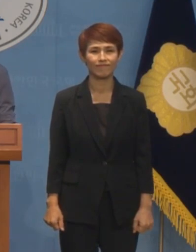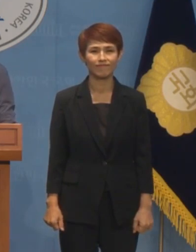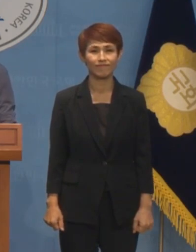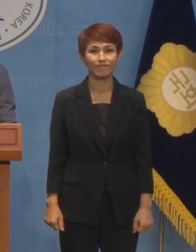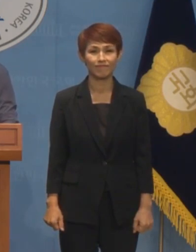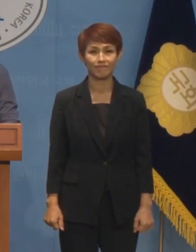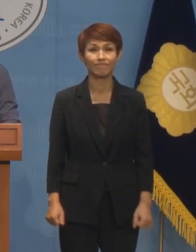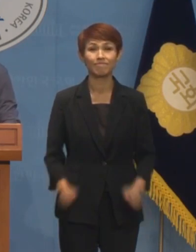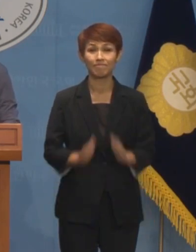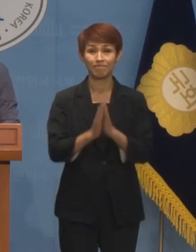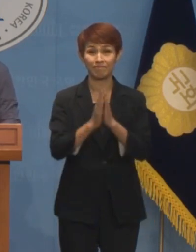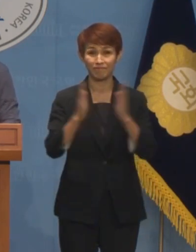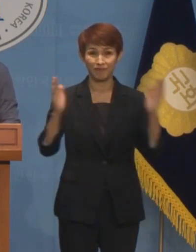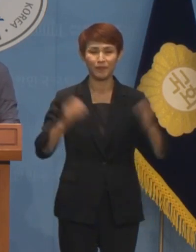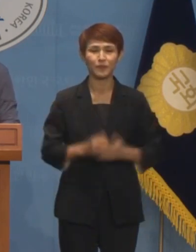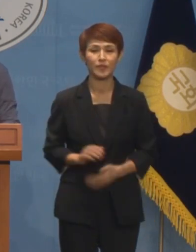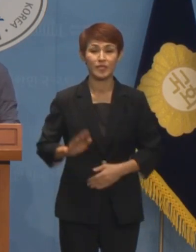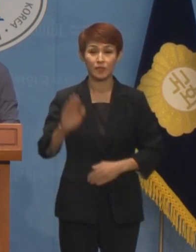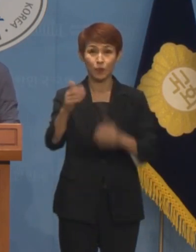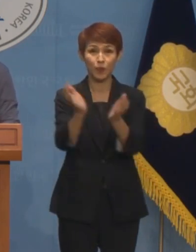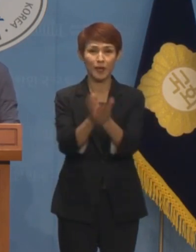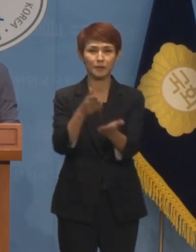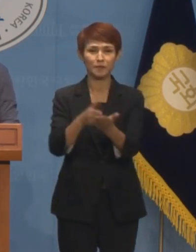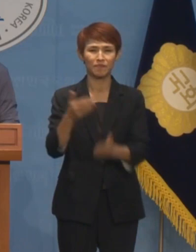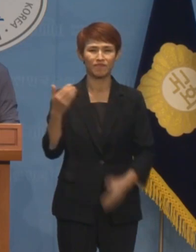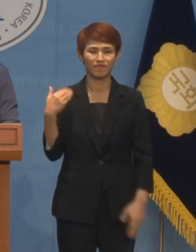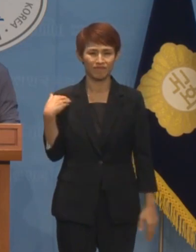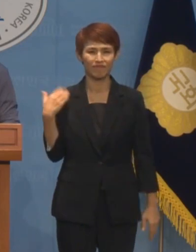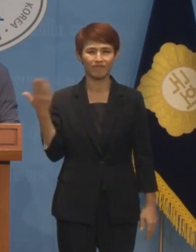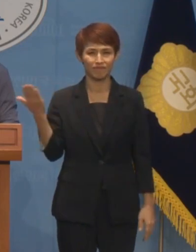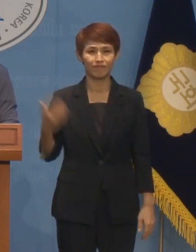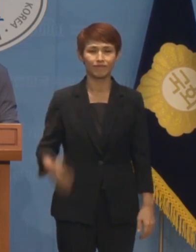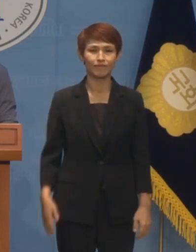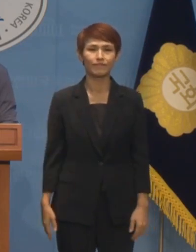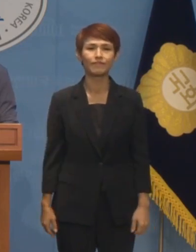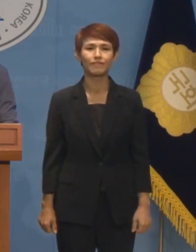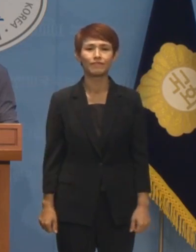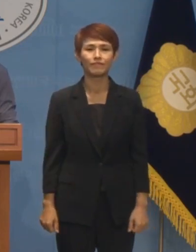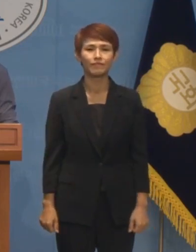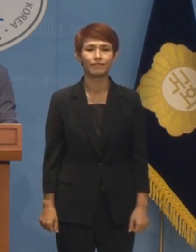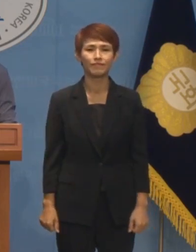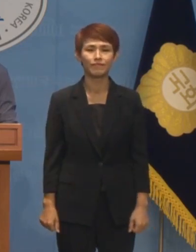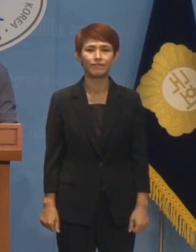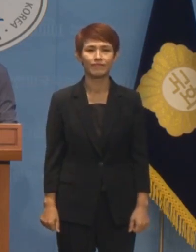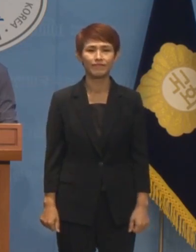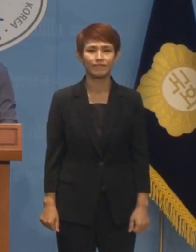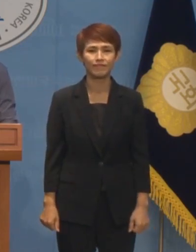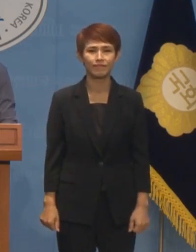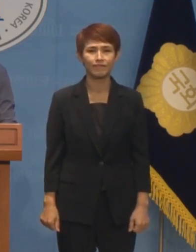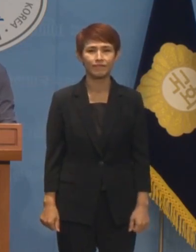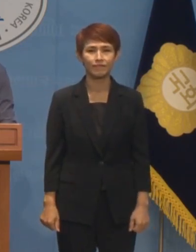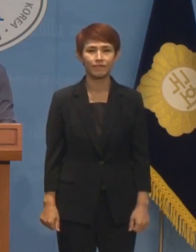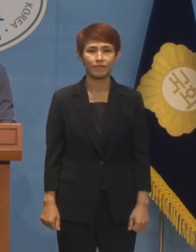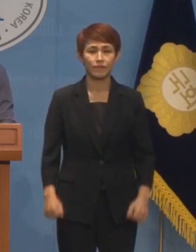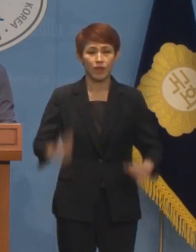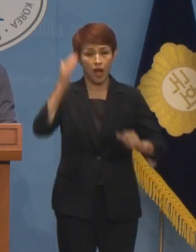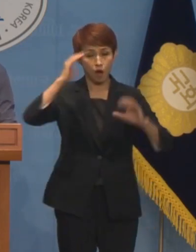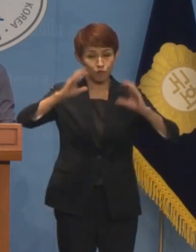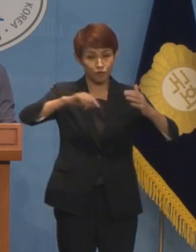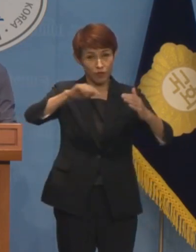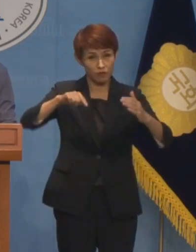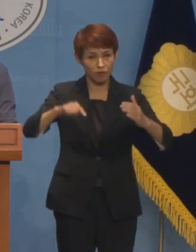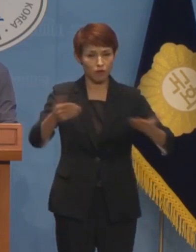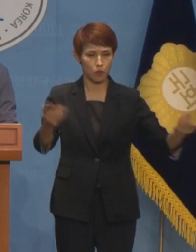예, 시작하겠습니다. 진보당 수석 대변인 홍성규입니다. 오후 브리핑 한 건 드리겠습니다. 국내에서는